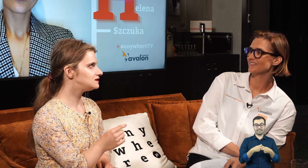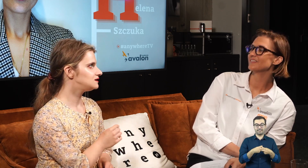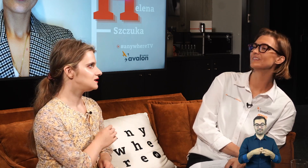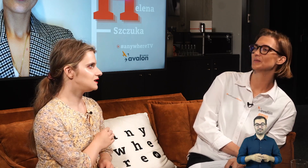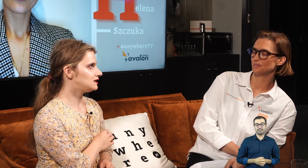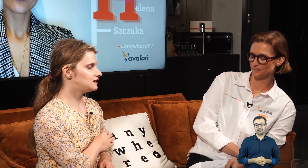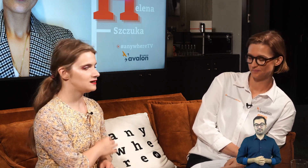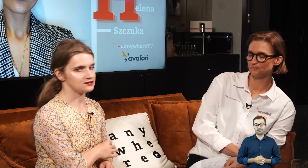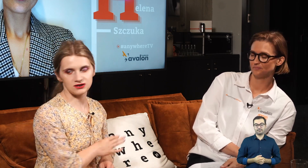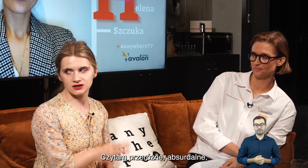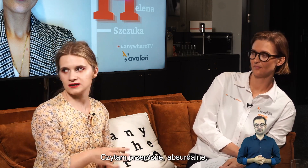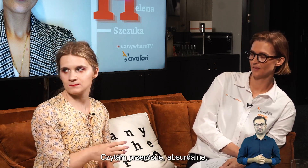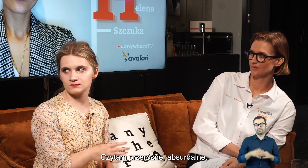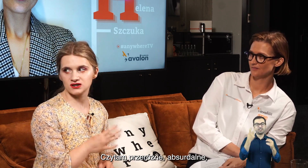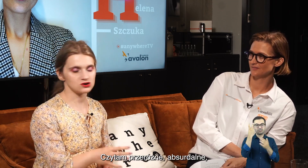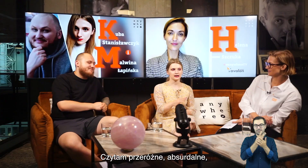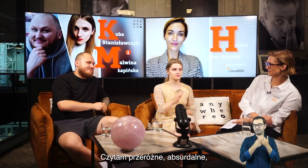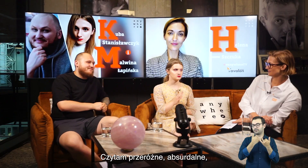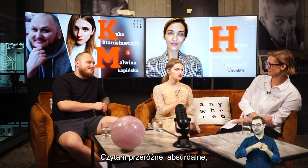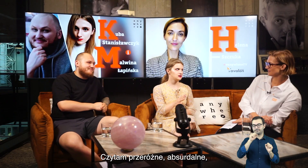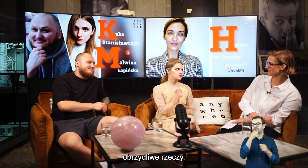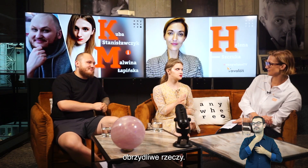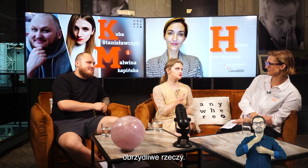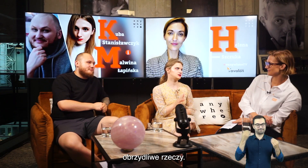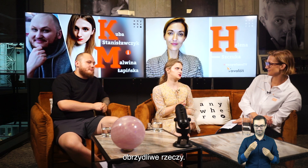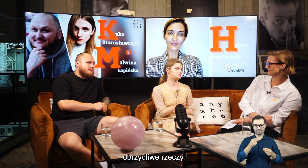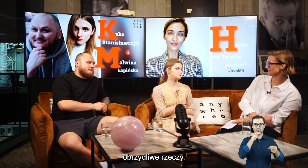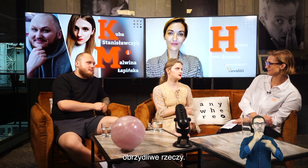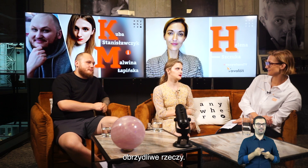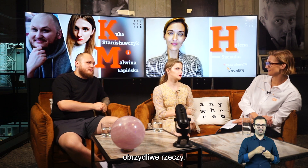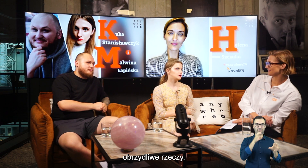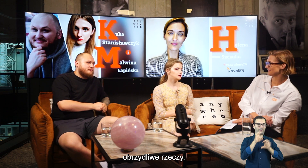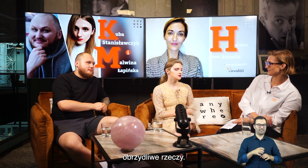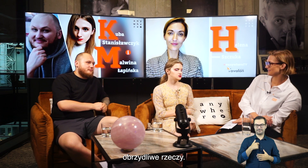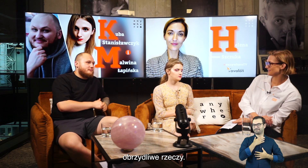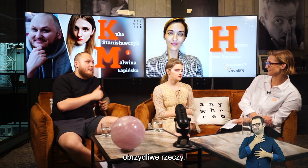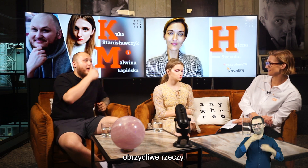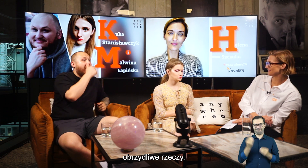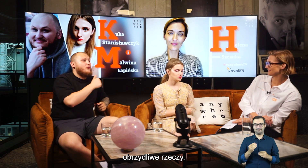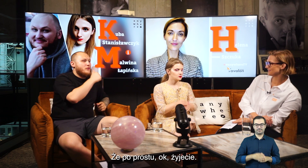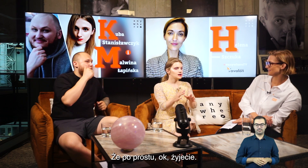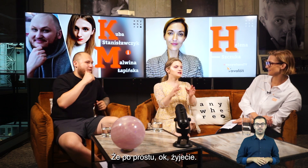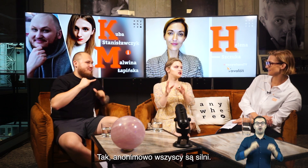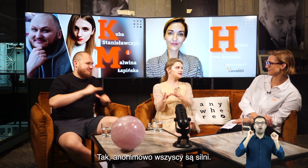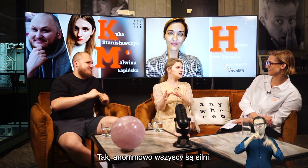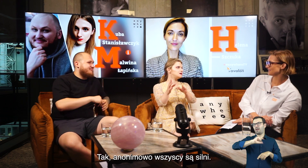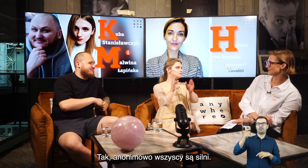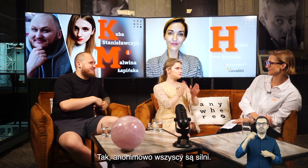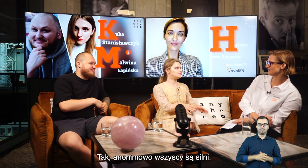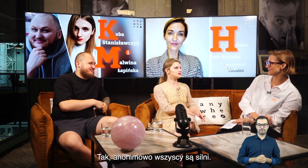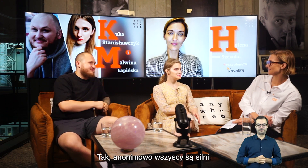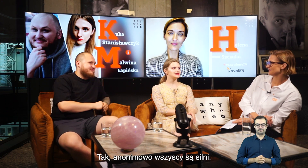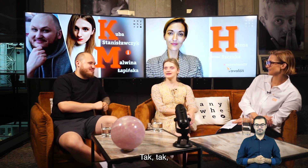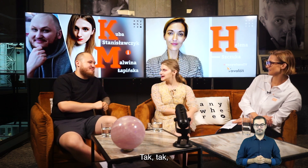tak, komentarze są łatwiejsze. Czytam przeróżne, absurdalne, obrzydliwe rzeczy. Że po prostu okej, tak, żyjecie. Tak,